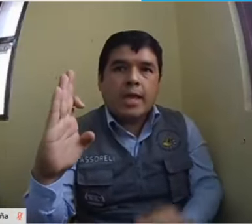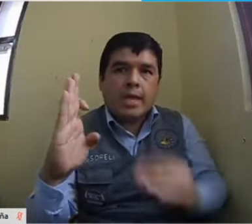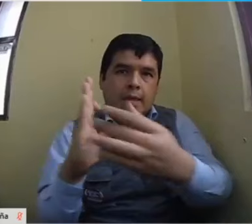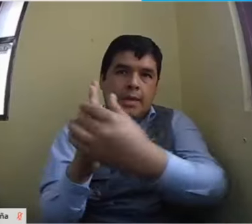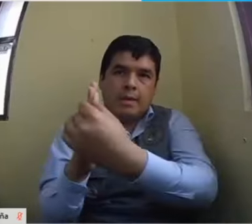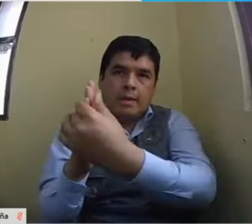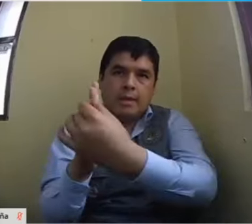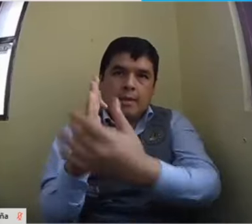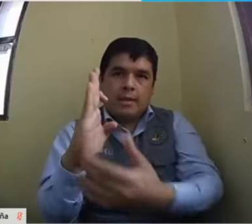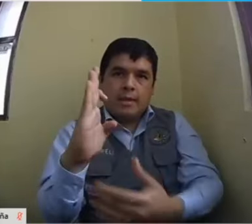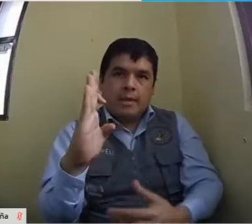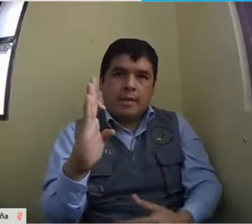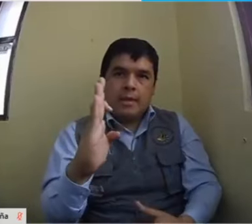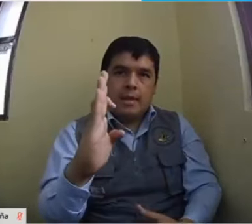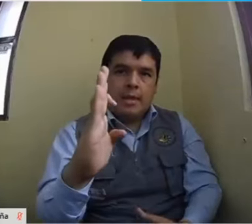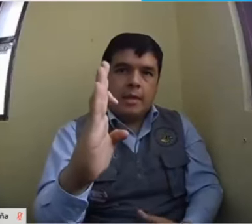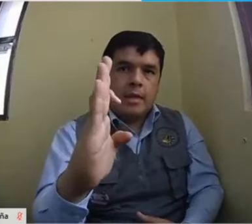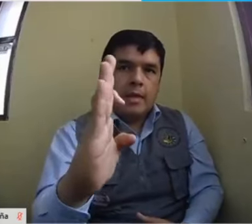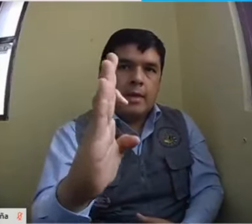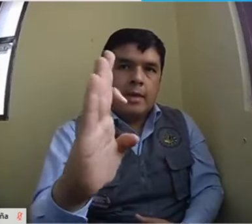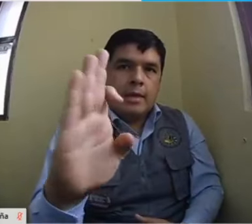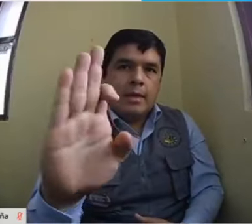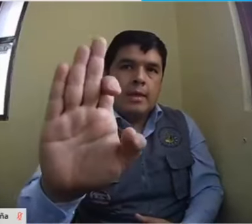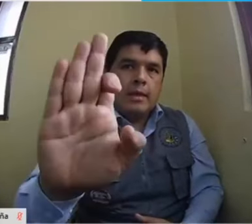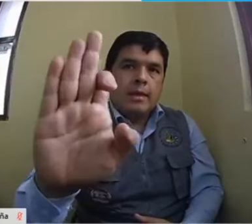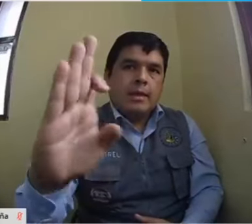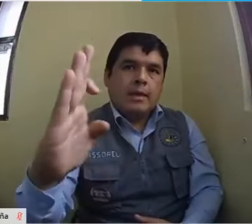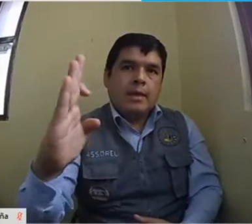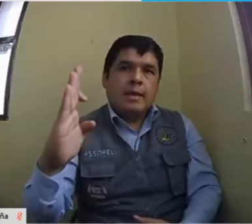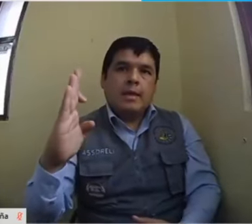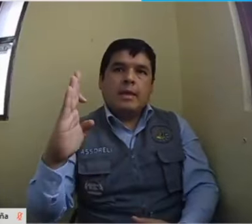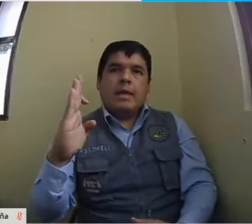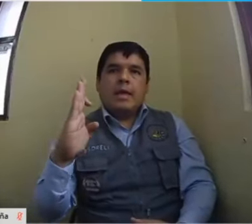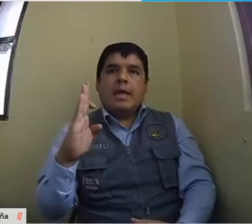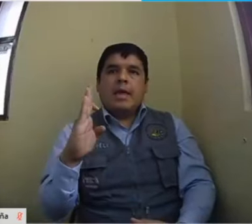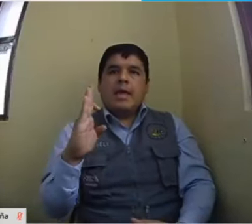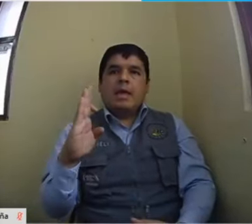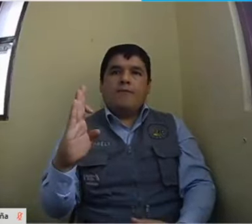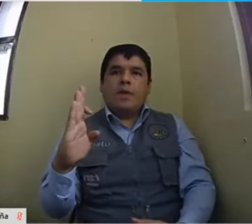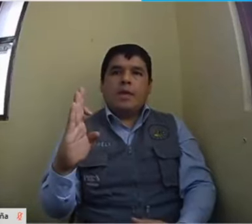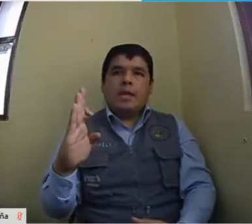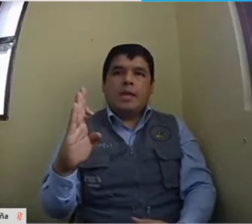Pueden apreciarla. De perfil igual. Es una F.